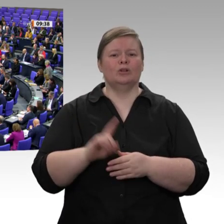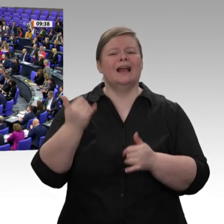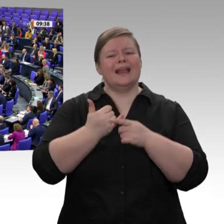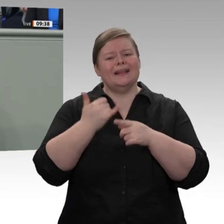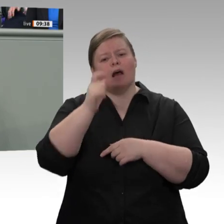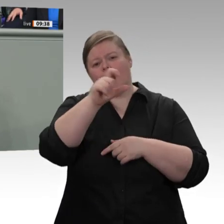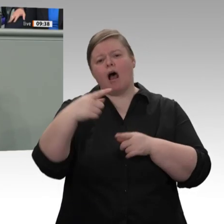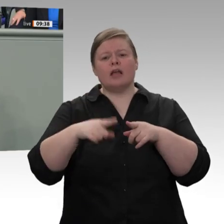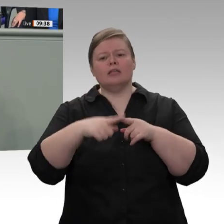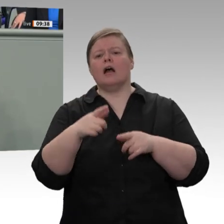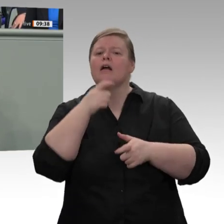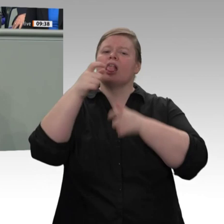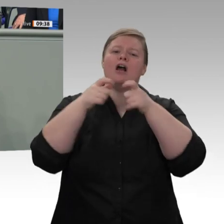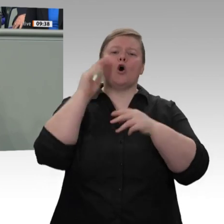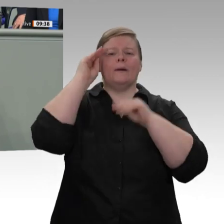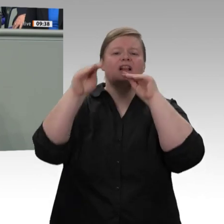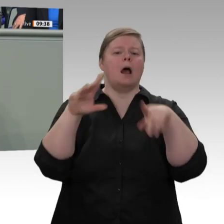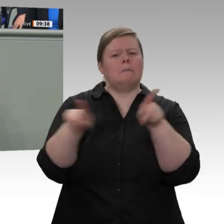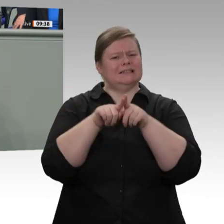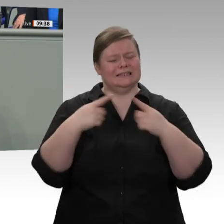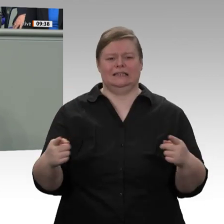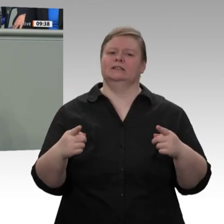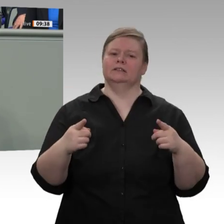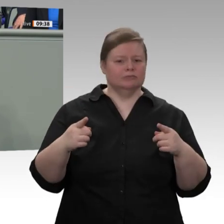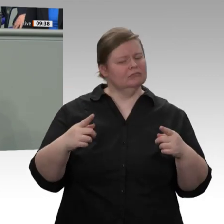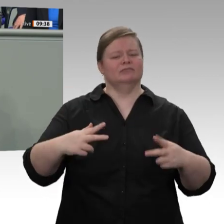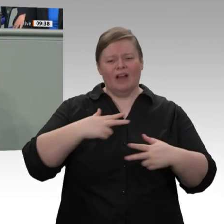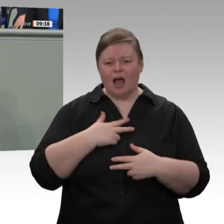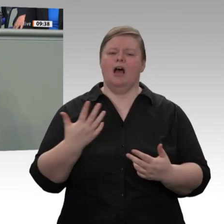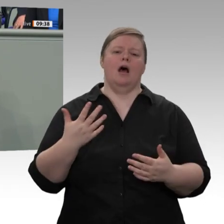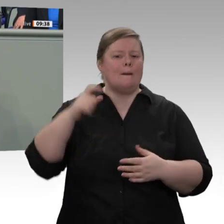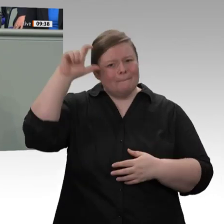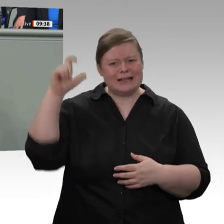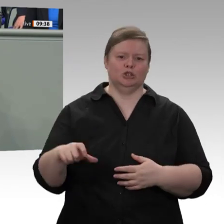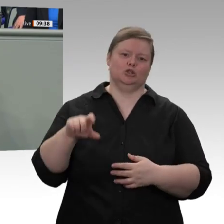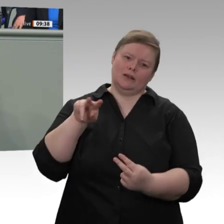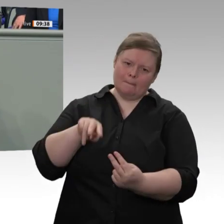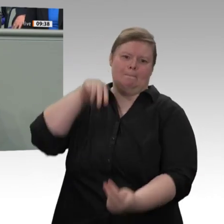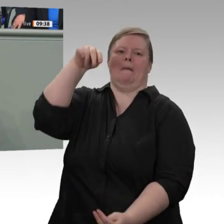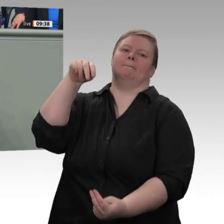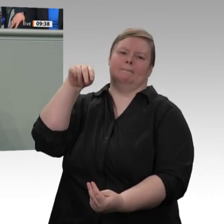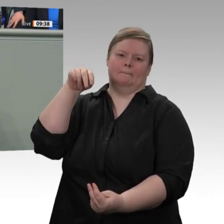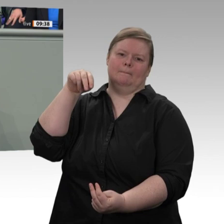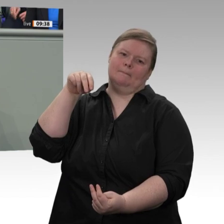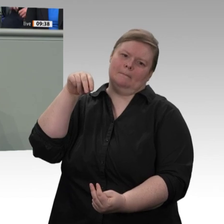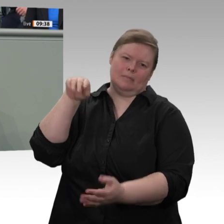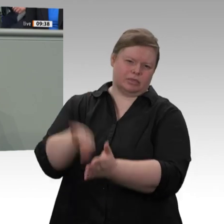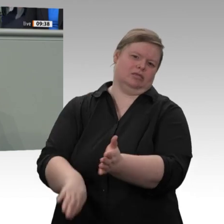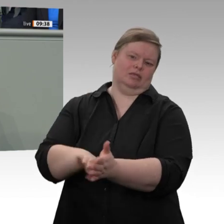Wenn unschuldigen Menschen aufgrund von Hass und Hetze ihr Leben genommen wird, dann können wir als Gesellschaft nicht einfach zur Tagesordnung